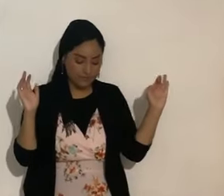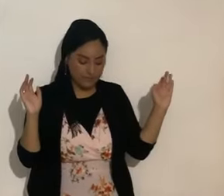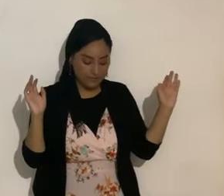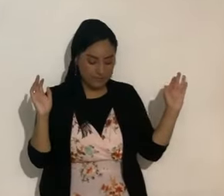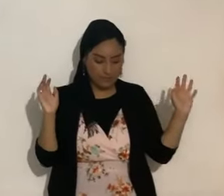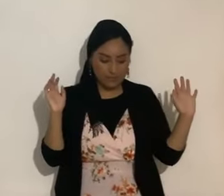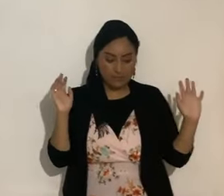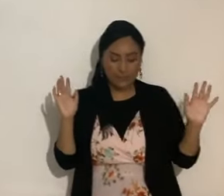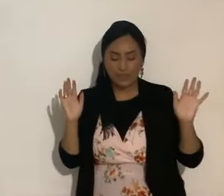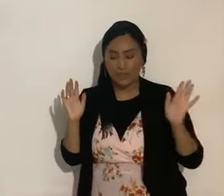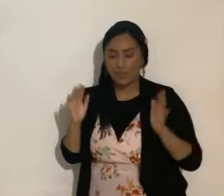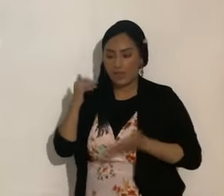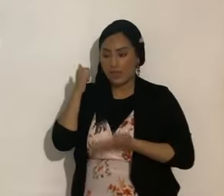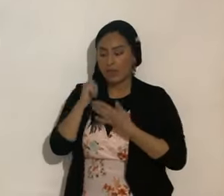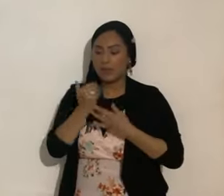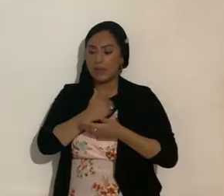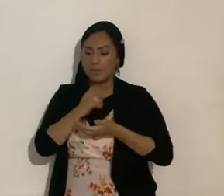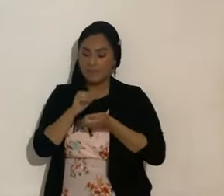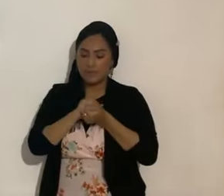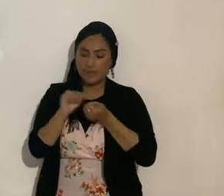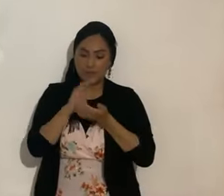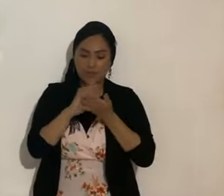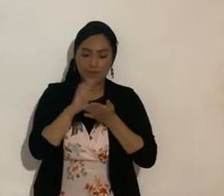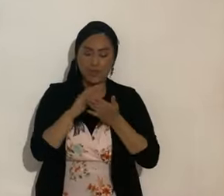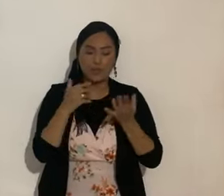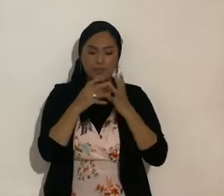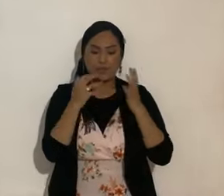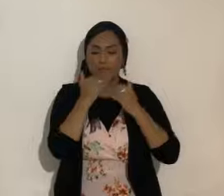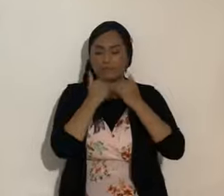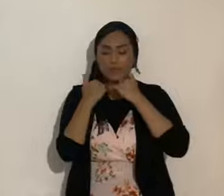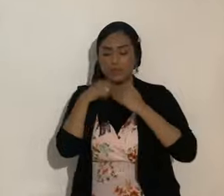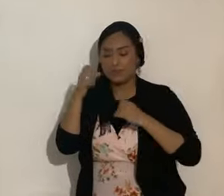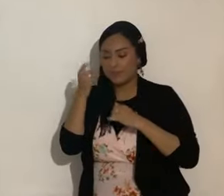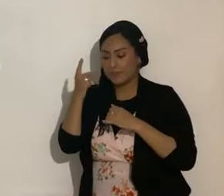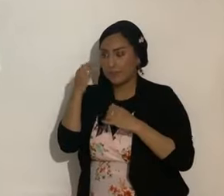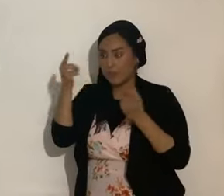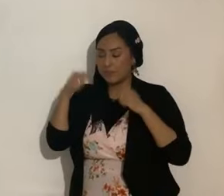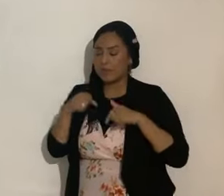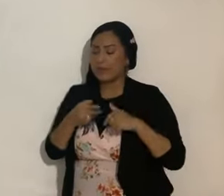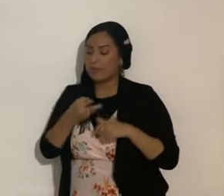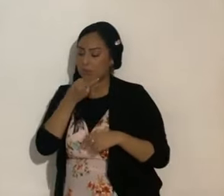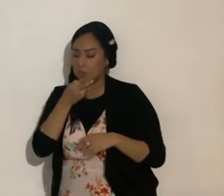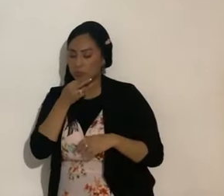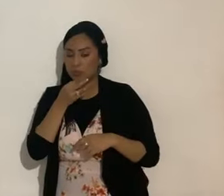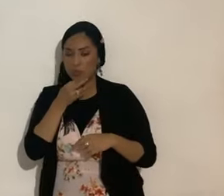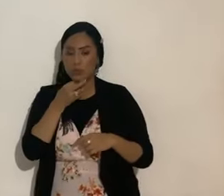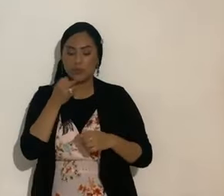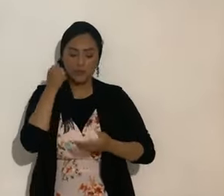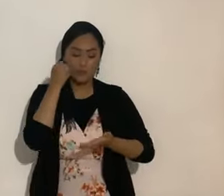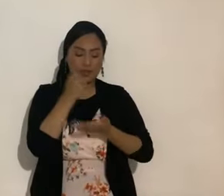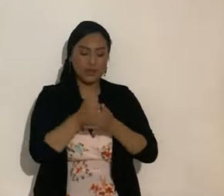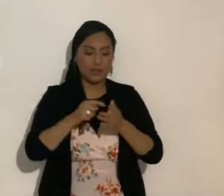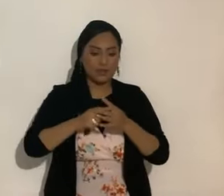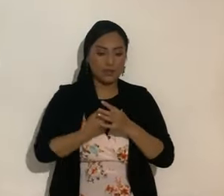otro. Es como jabón de lavadores. Padre, estamos tan mal, tenemos que reconocer que tú ya vienes, que los sellos están siendo